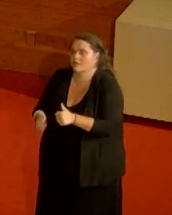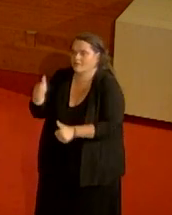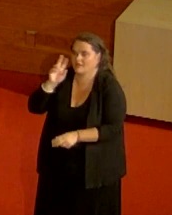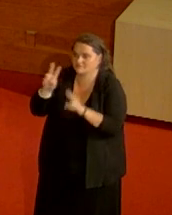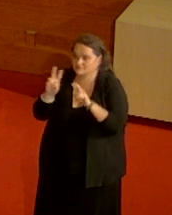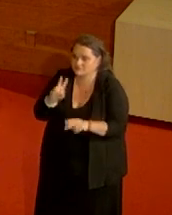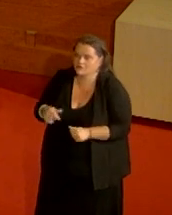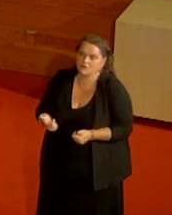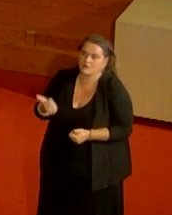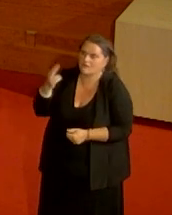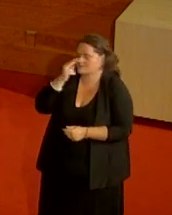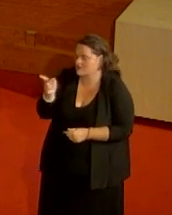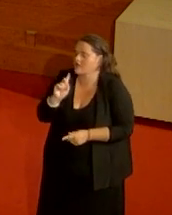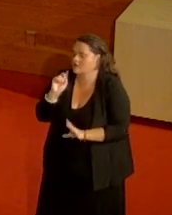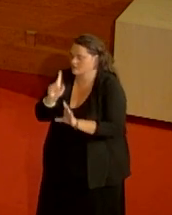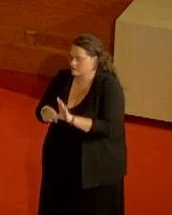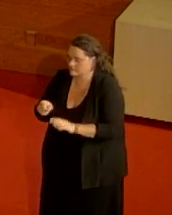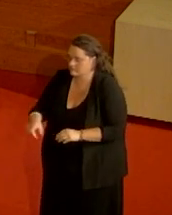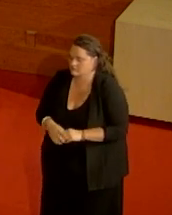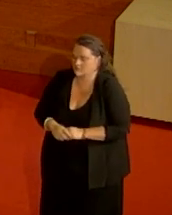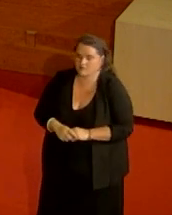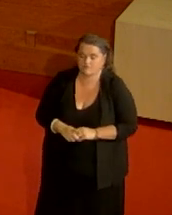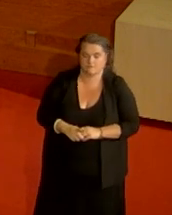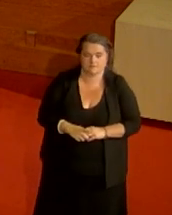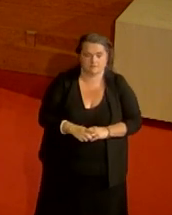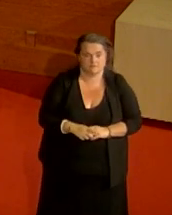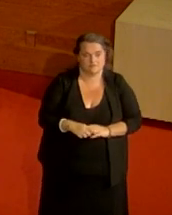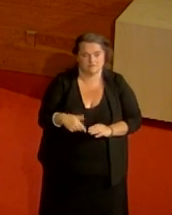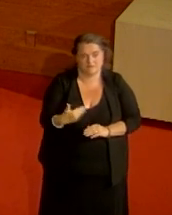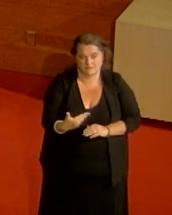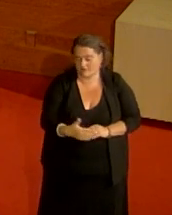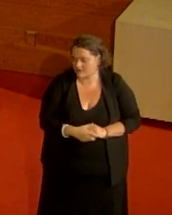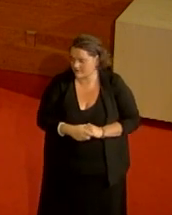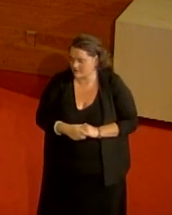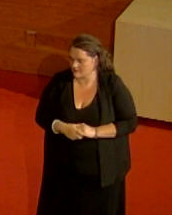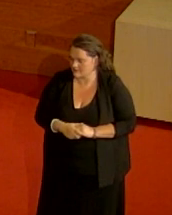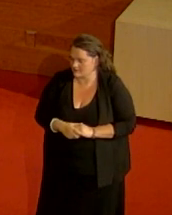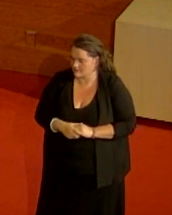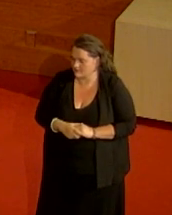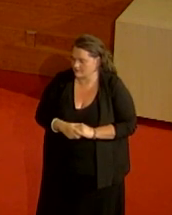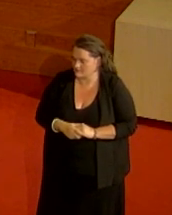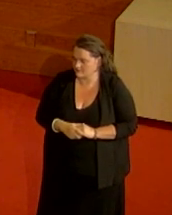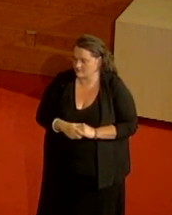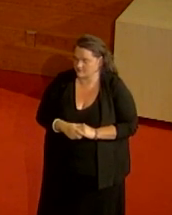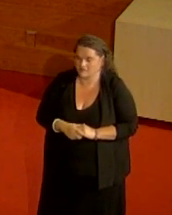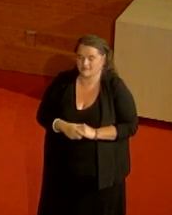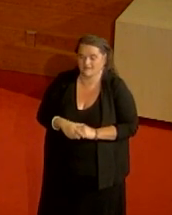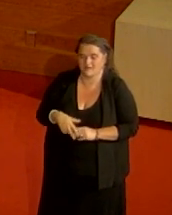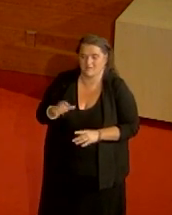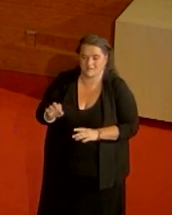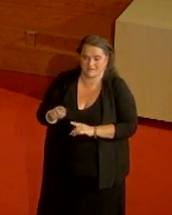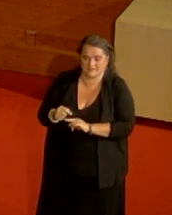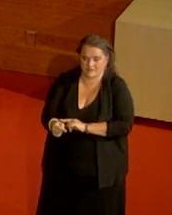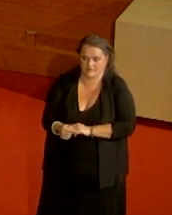eh visitado esa precariedad Y esa posverdad por tanto Serían dos eh dos cuestiones que que que a veces